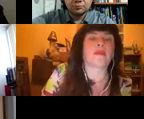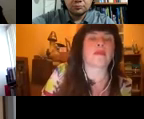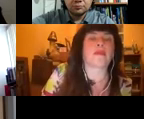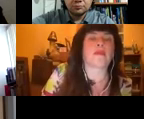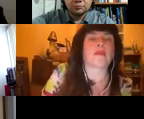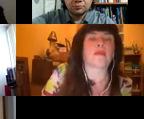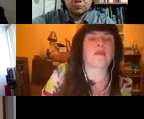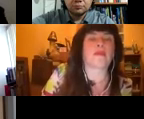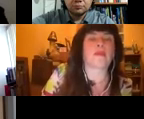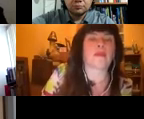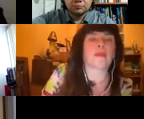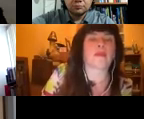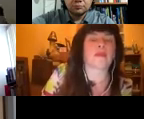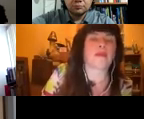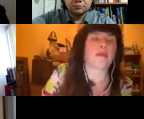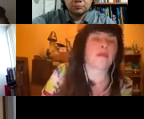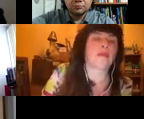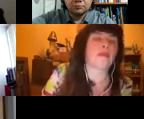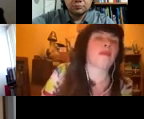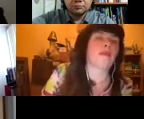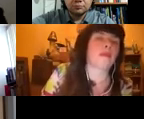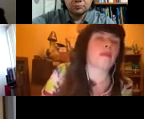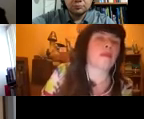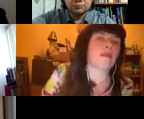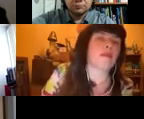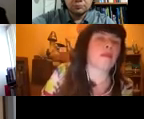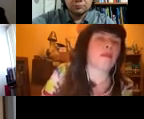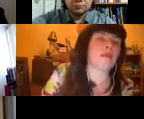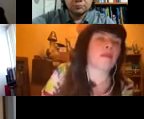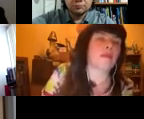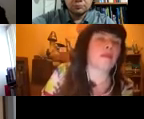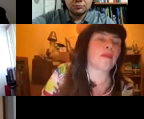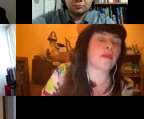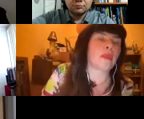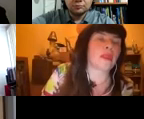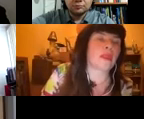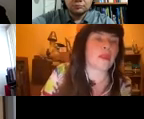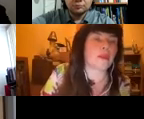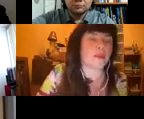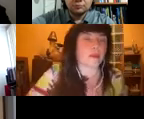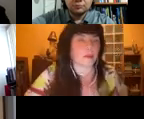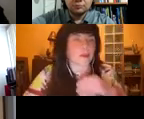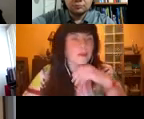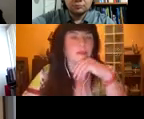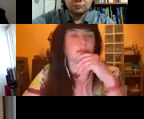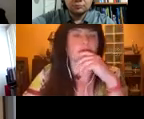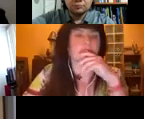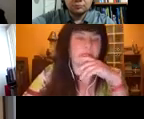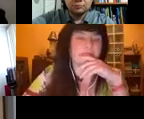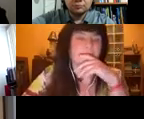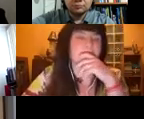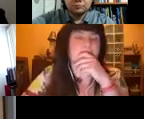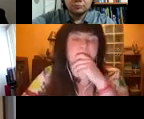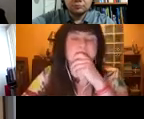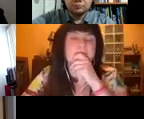tener formación para intérpretes, hacer una mejor calidad de vida para personas que utilizan esta lengua como una lengua, ¿no? Como para